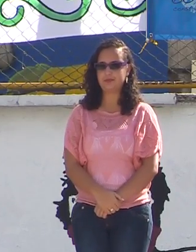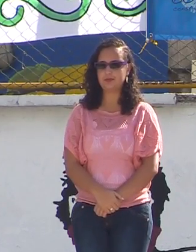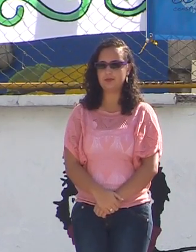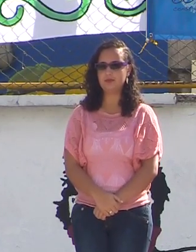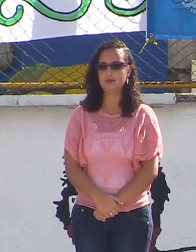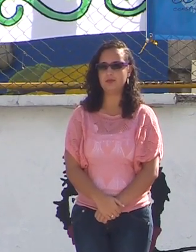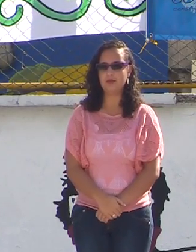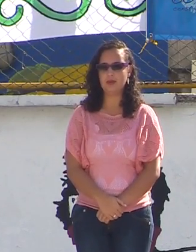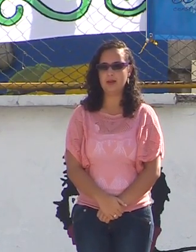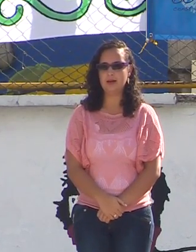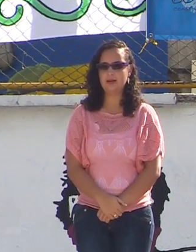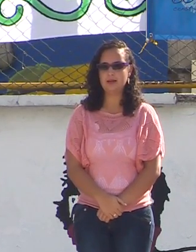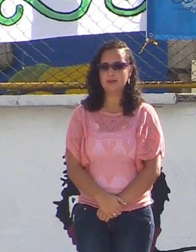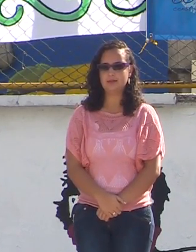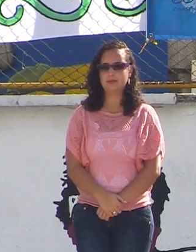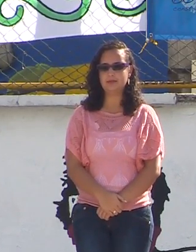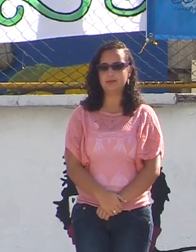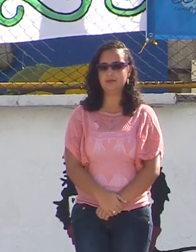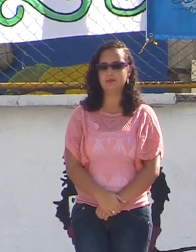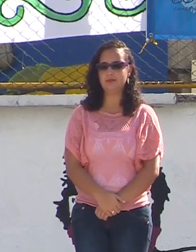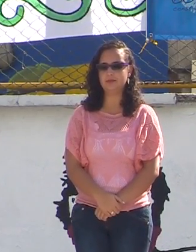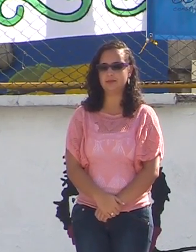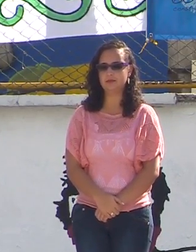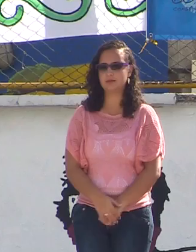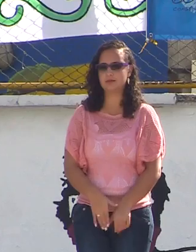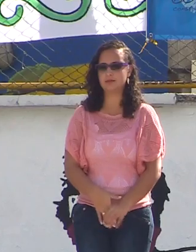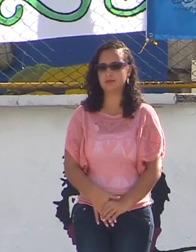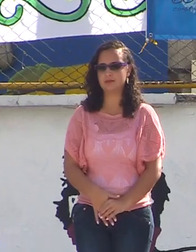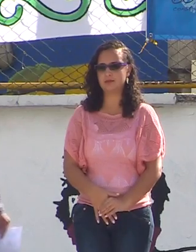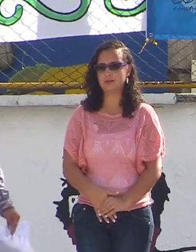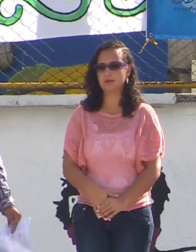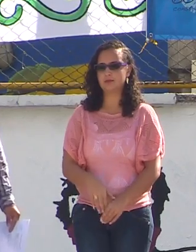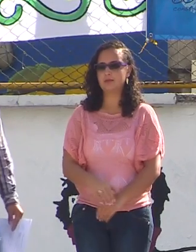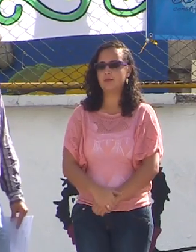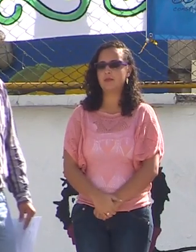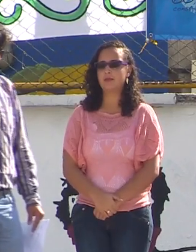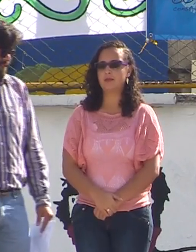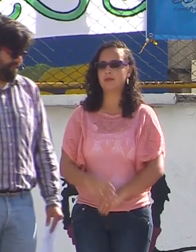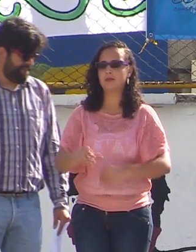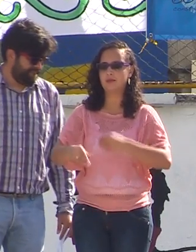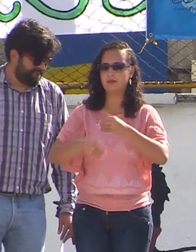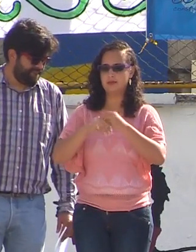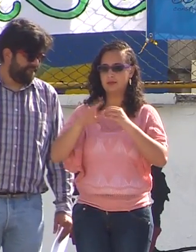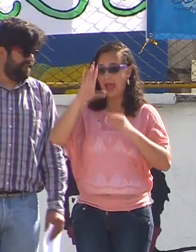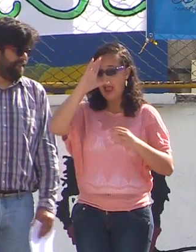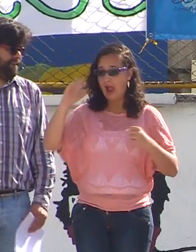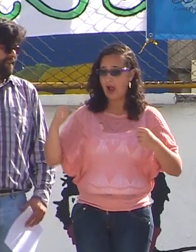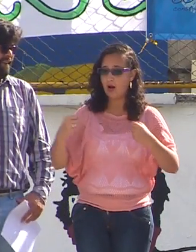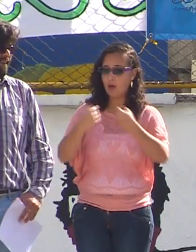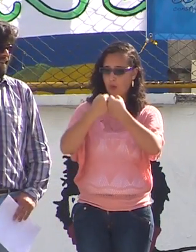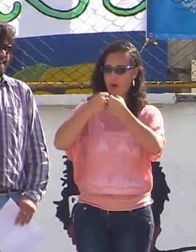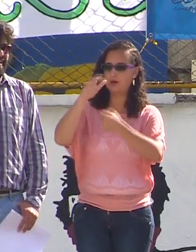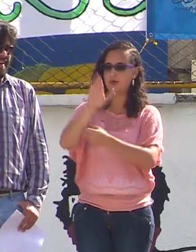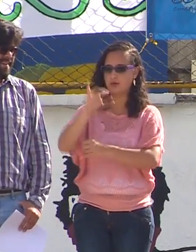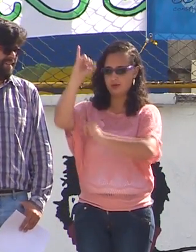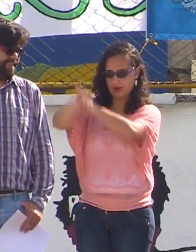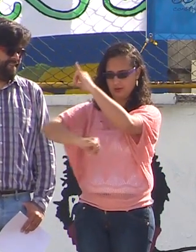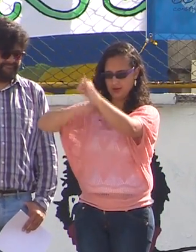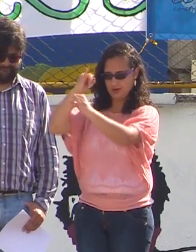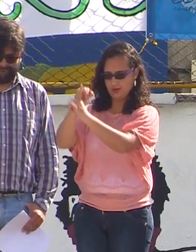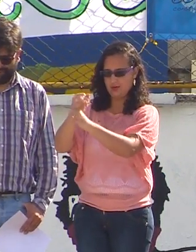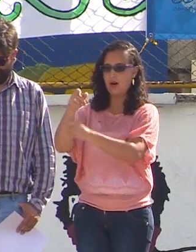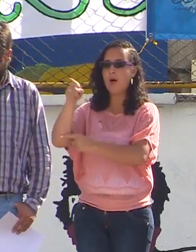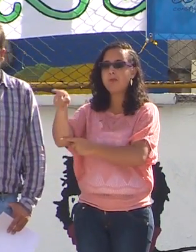Que el Pacto Internacional de Derechos Civiles y Políticos en su artículo 10 y